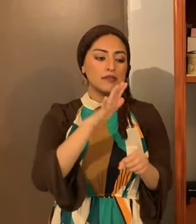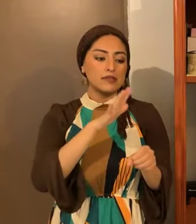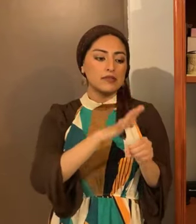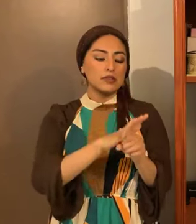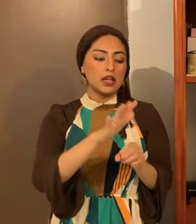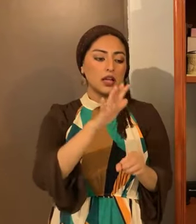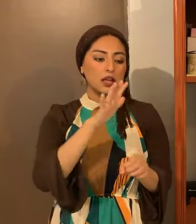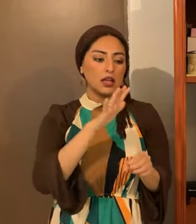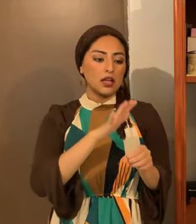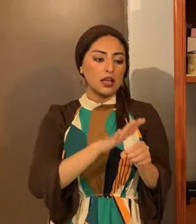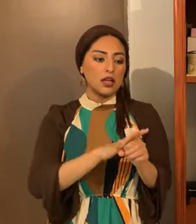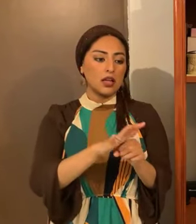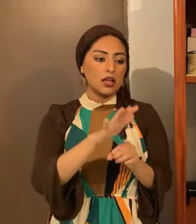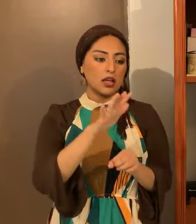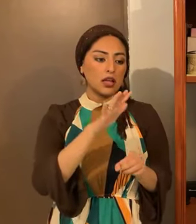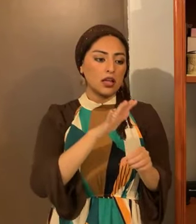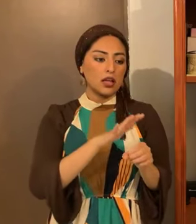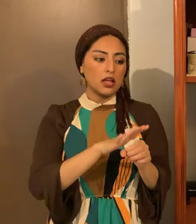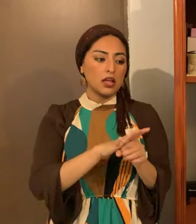exalt,